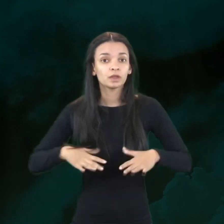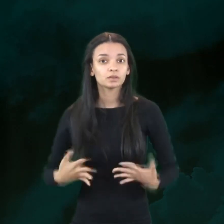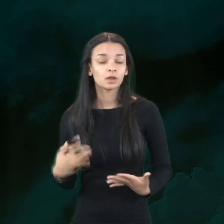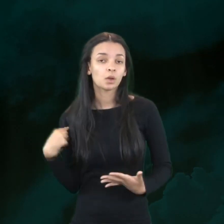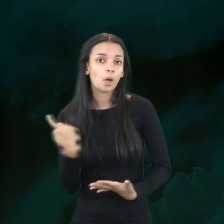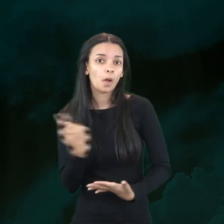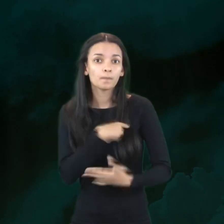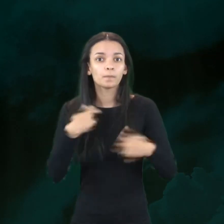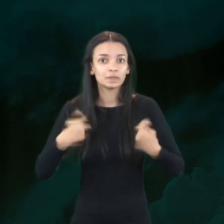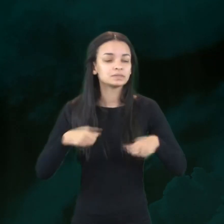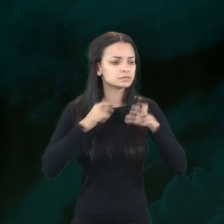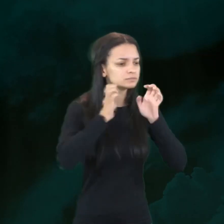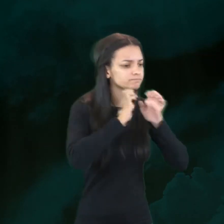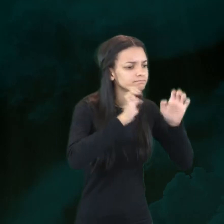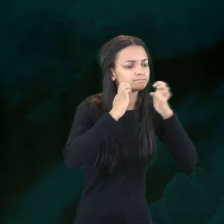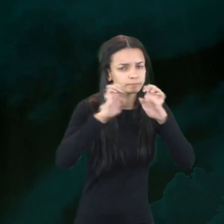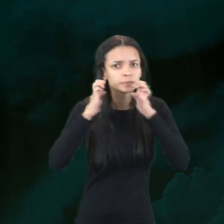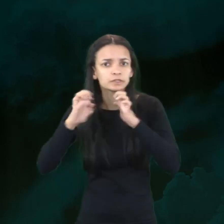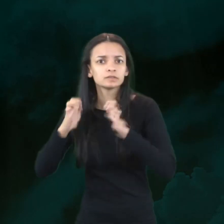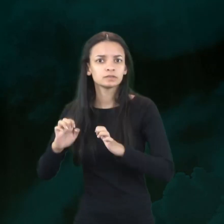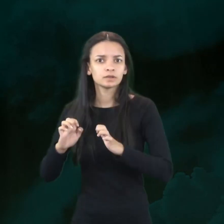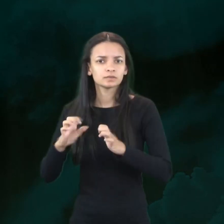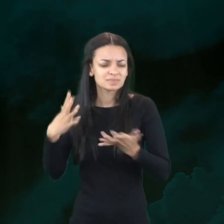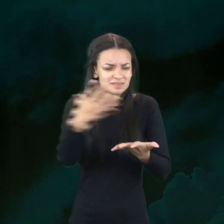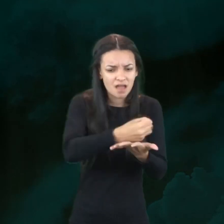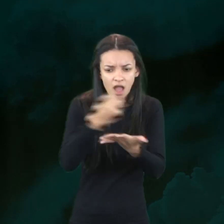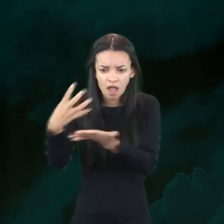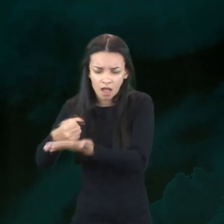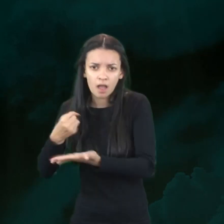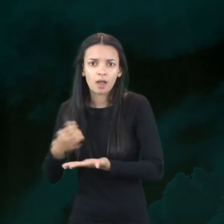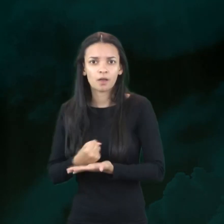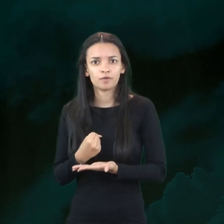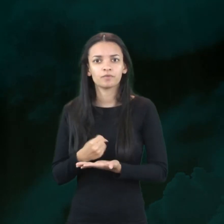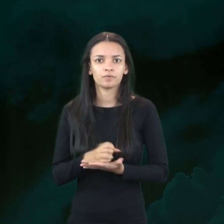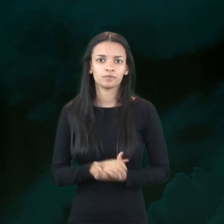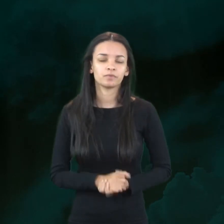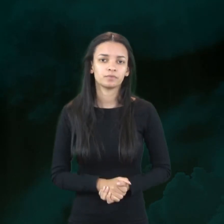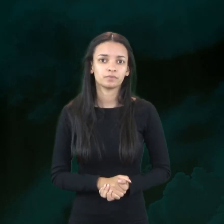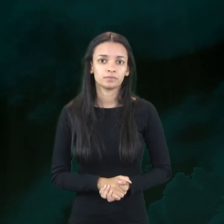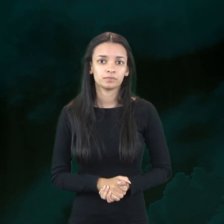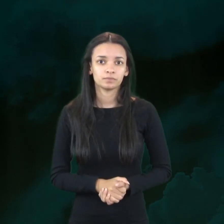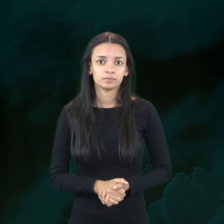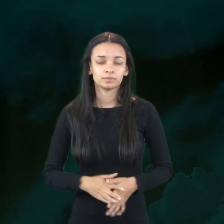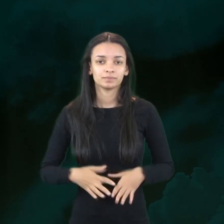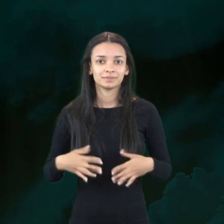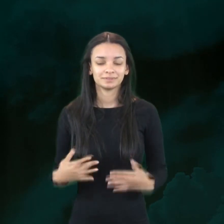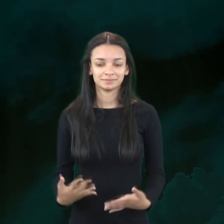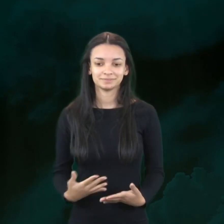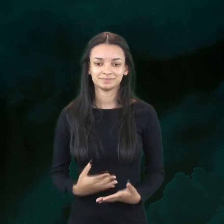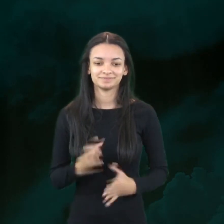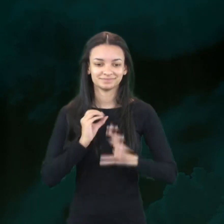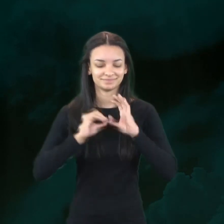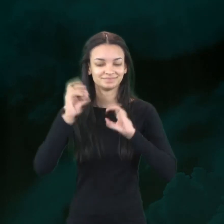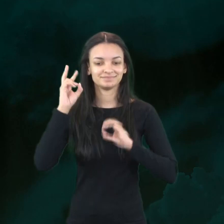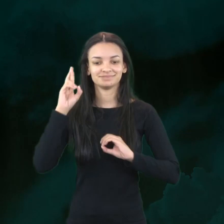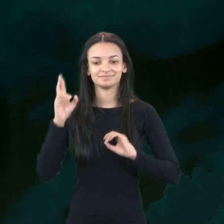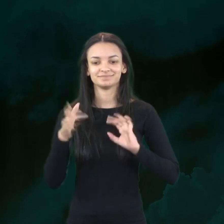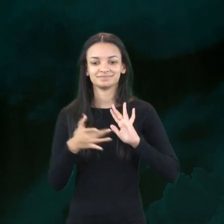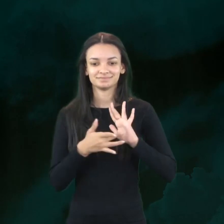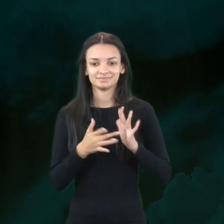do reino e trazer essas pessoas para dentro de nós. Bom, muito bem. Então, Ó Senhor, eu não sei se eu